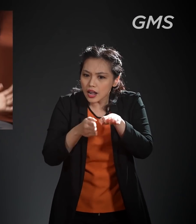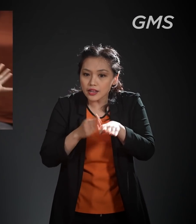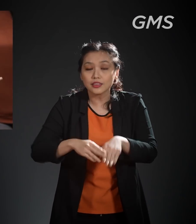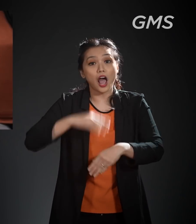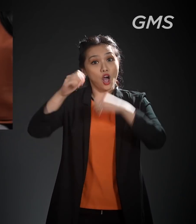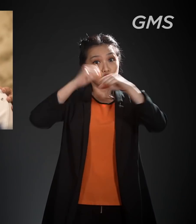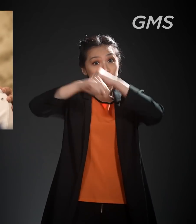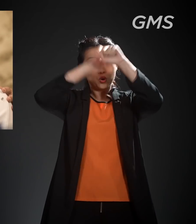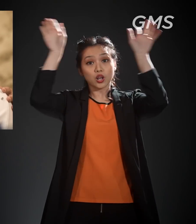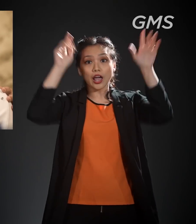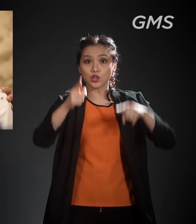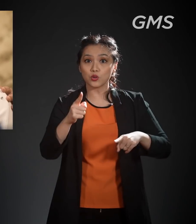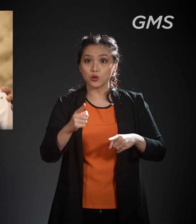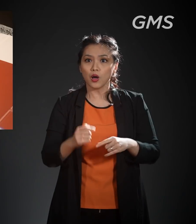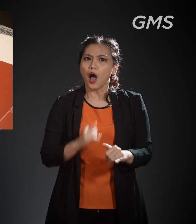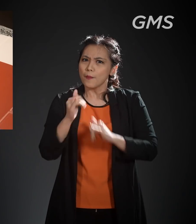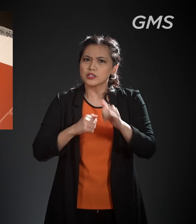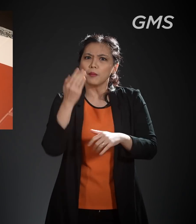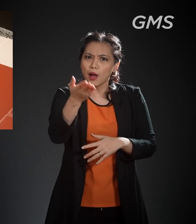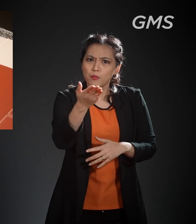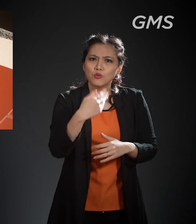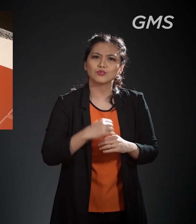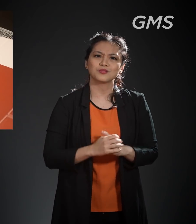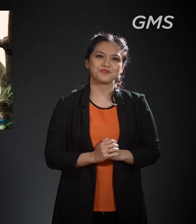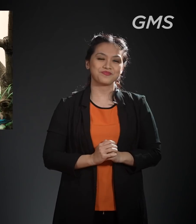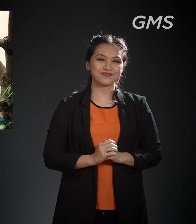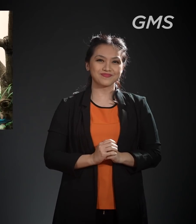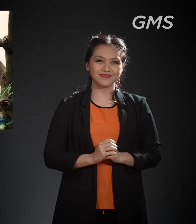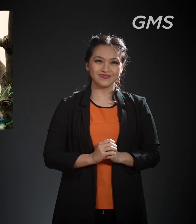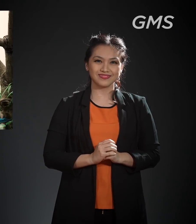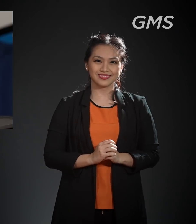kelihatan berkuda dan berapi-api itu berada di kanan kiri.